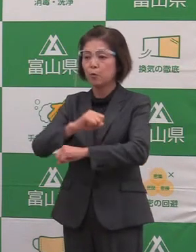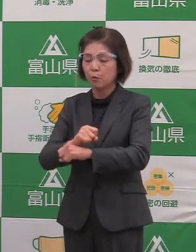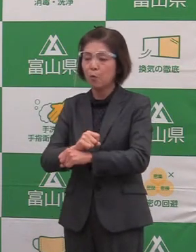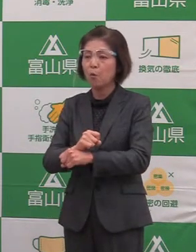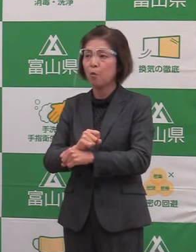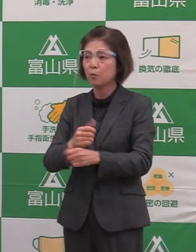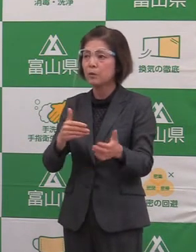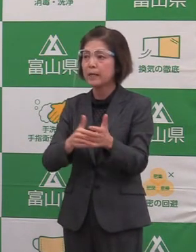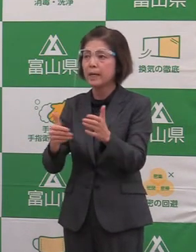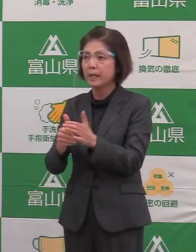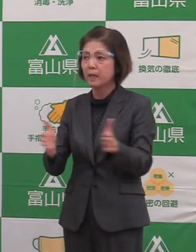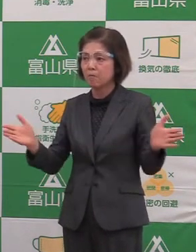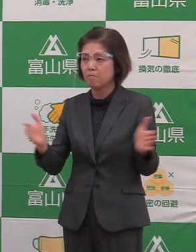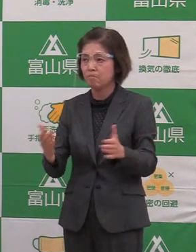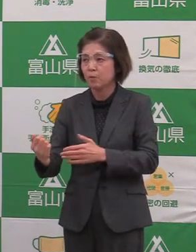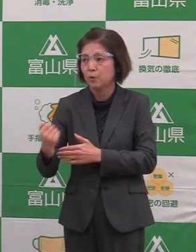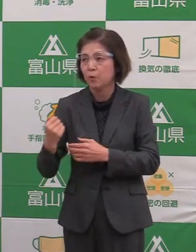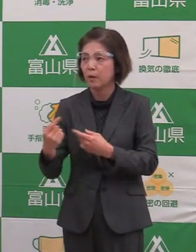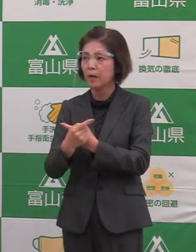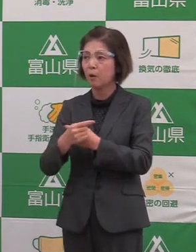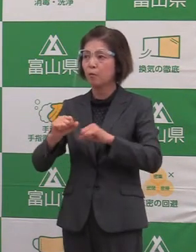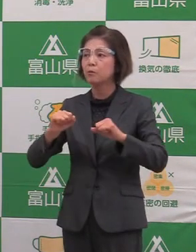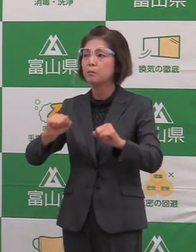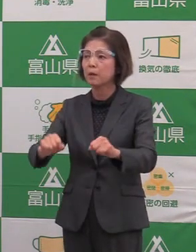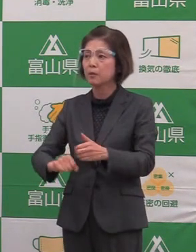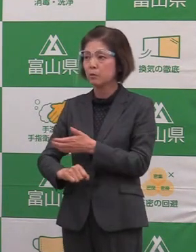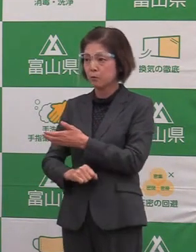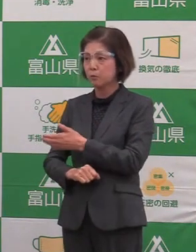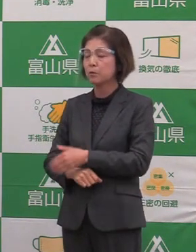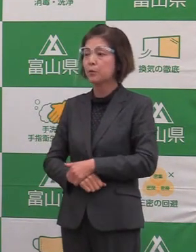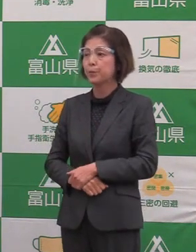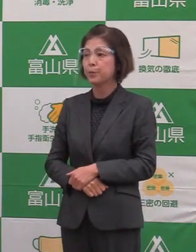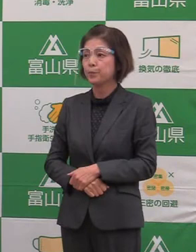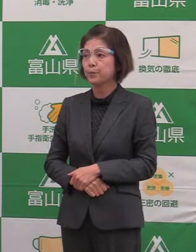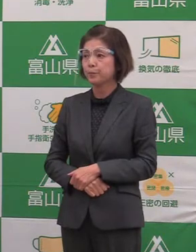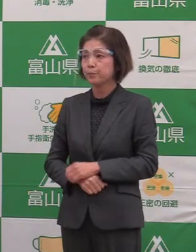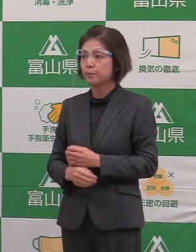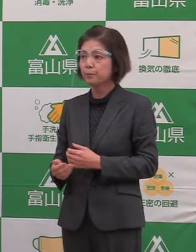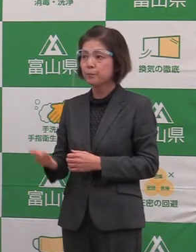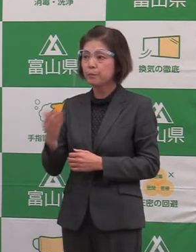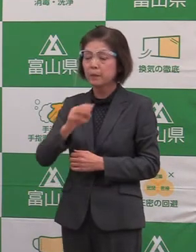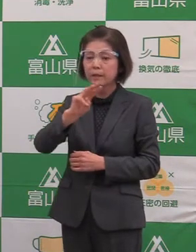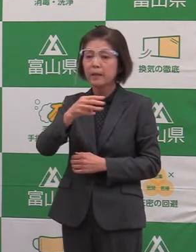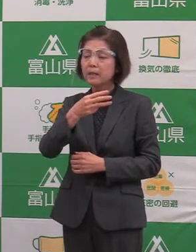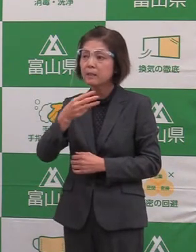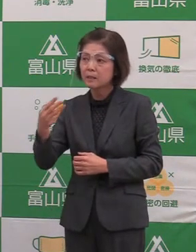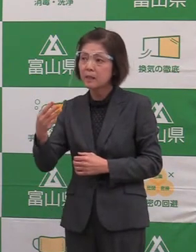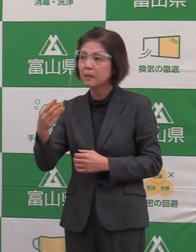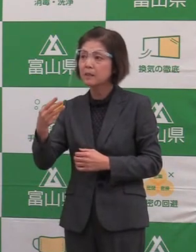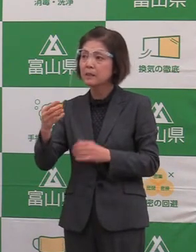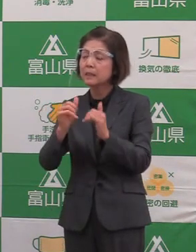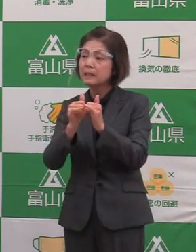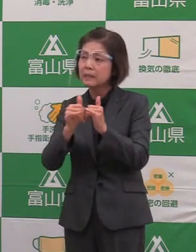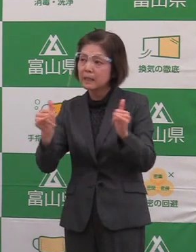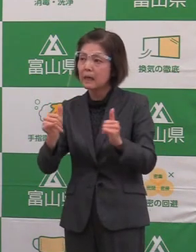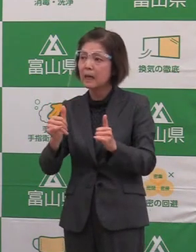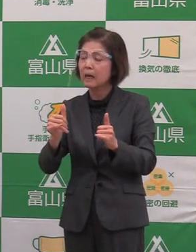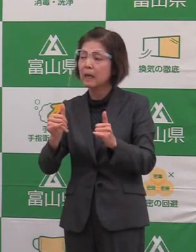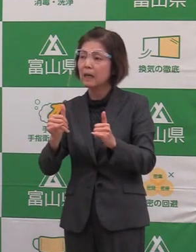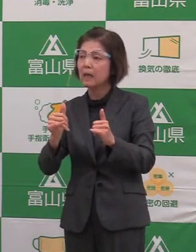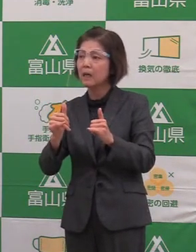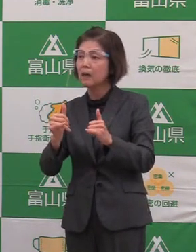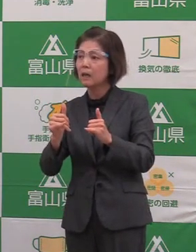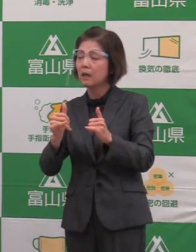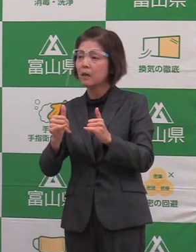することになるとは思います。 わかりました。最後ですが、第三者認証店というのは具体的には県の安心